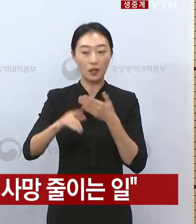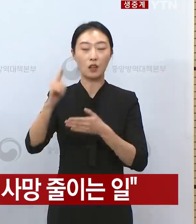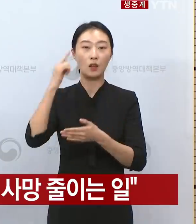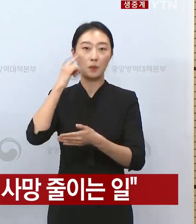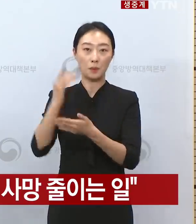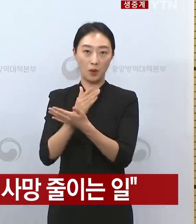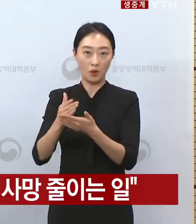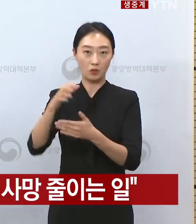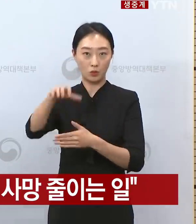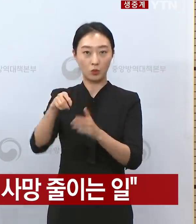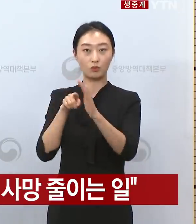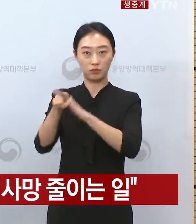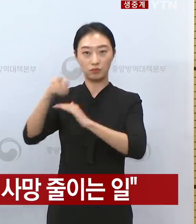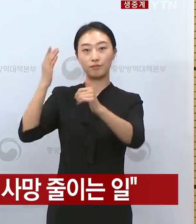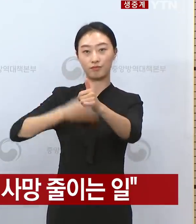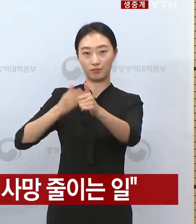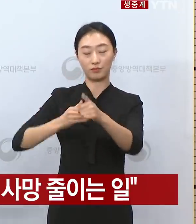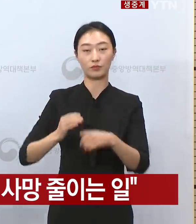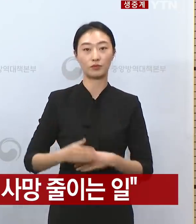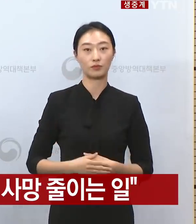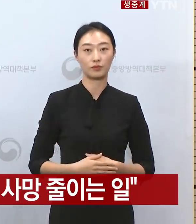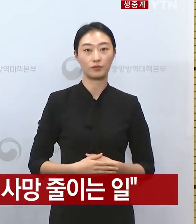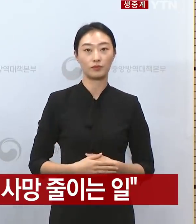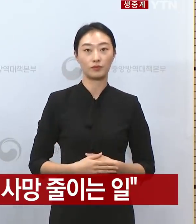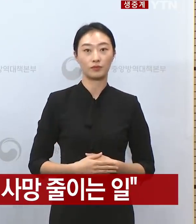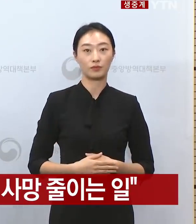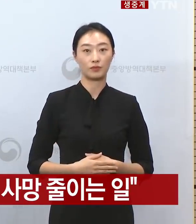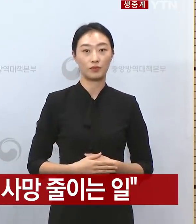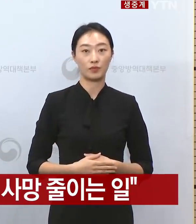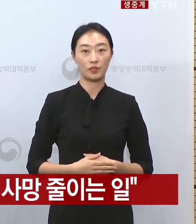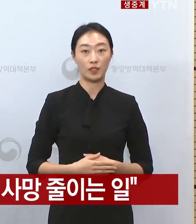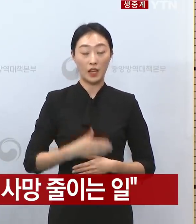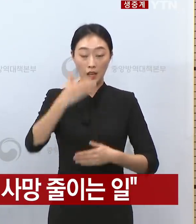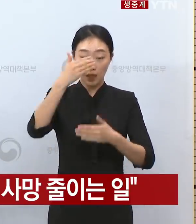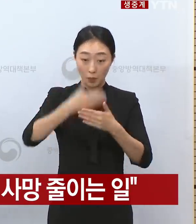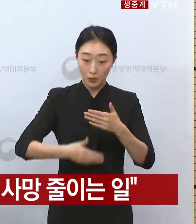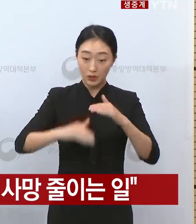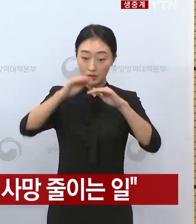것을 권고드립니다. 뒷부분은 통계에 대한